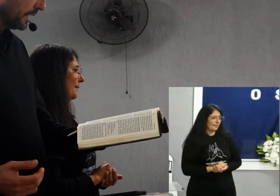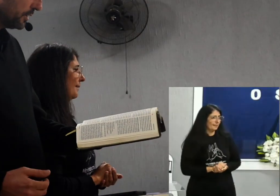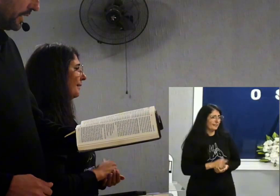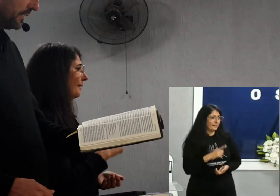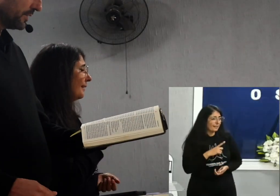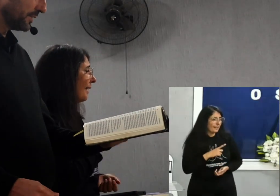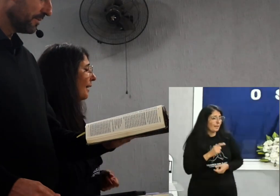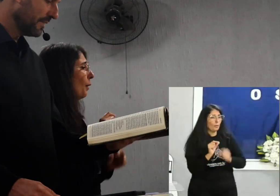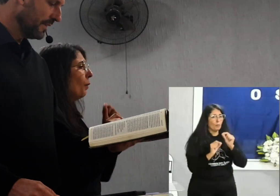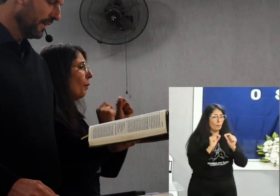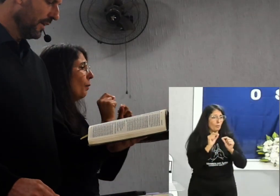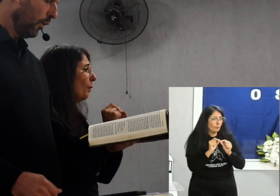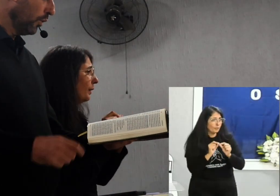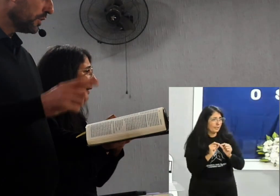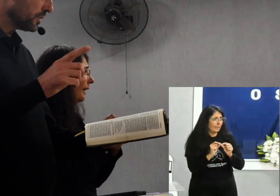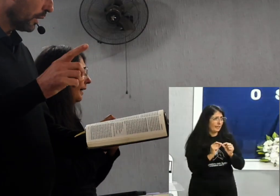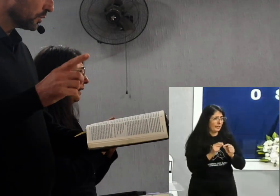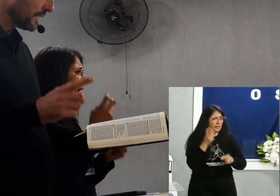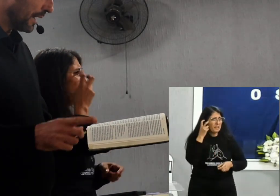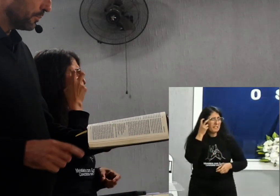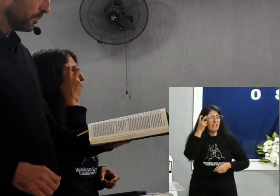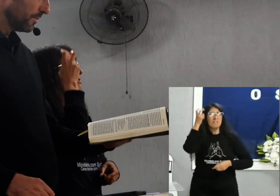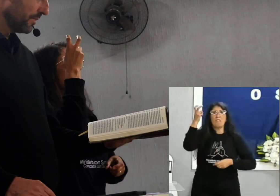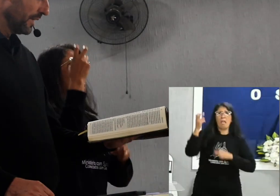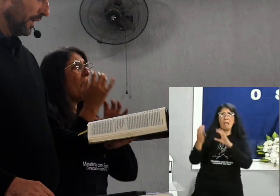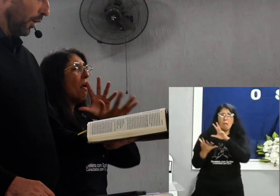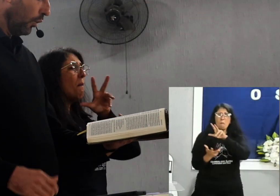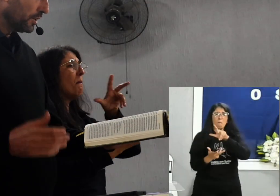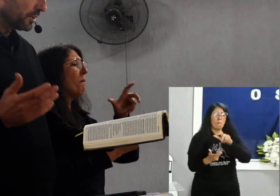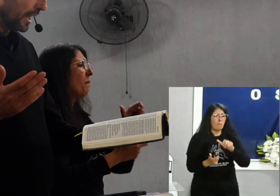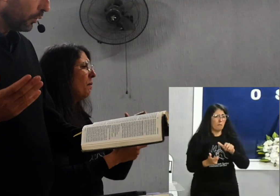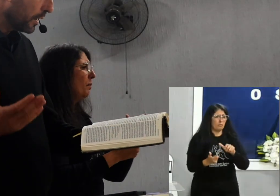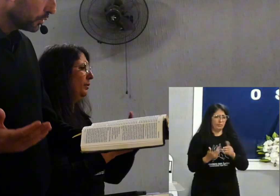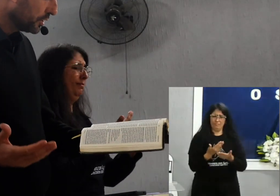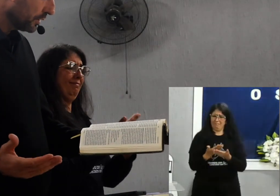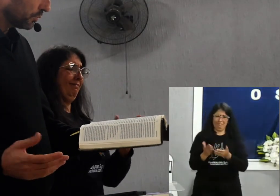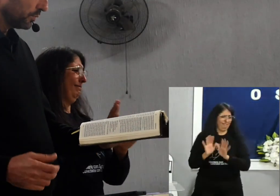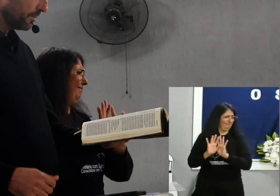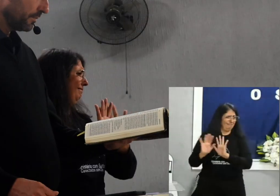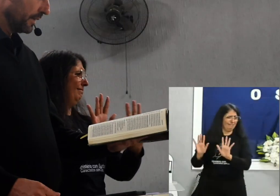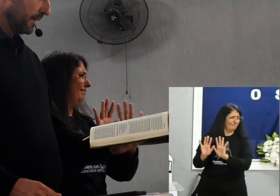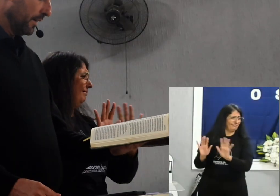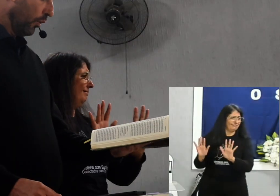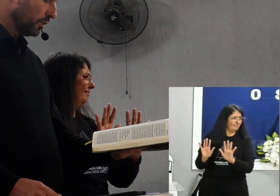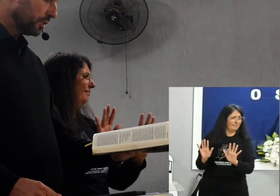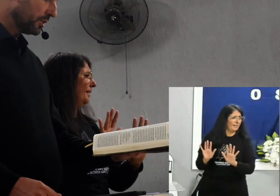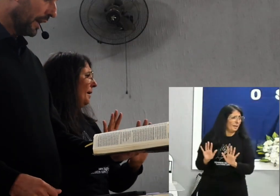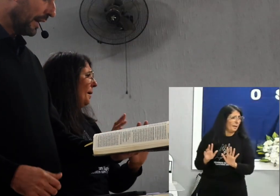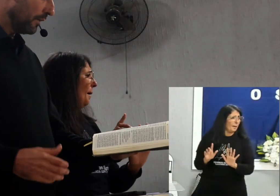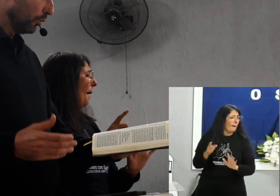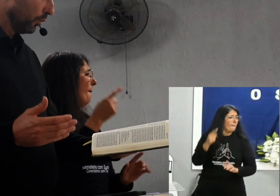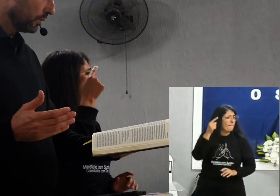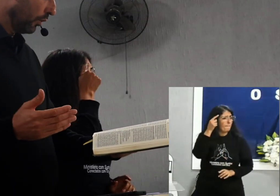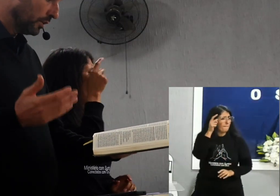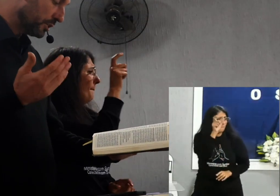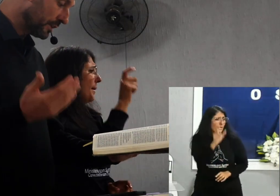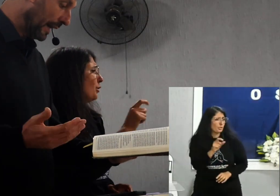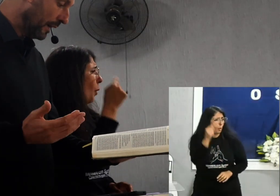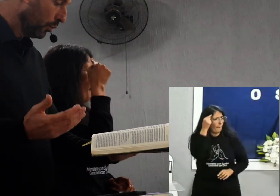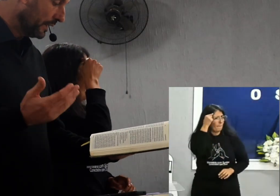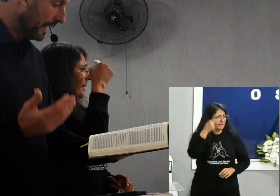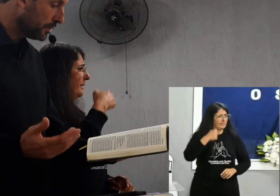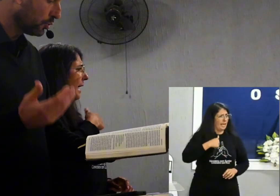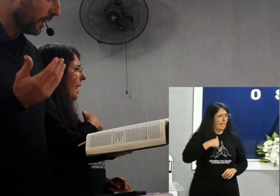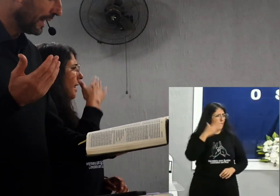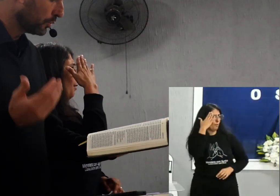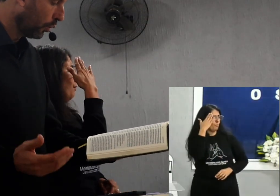dos inteligentes. Onde está o sábio? Onde está o erudito? Onde está